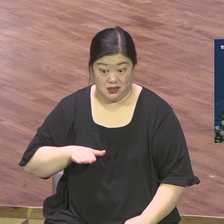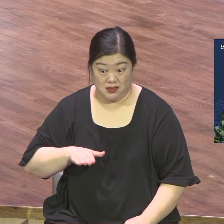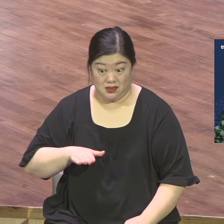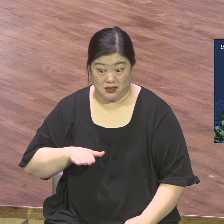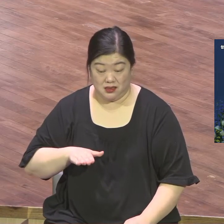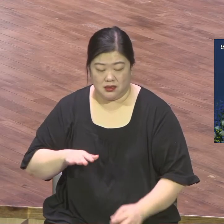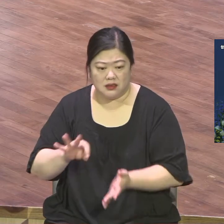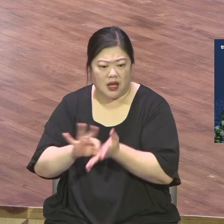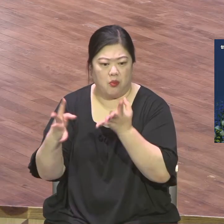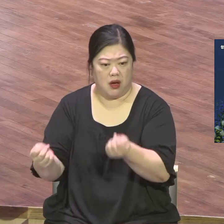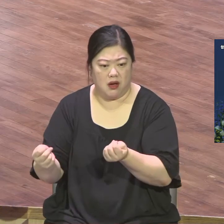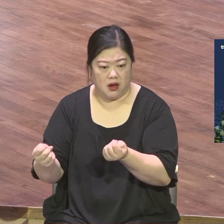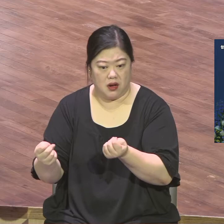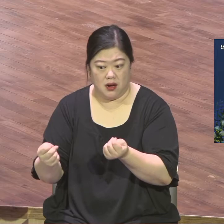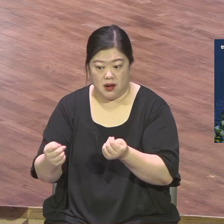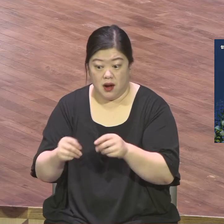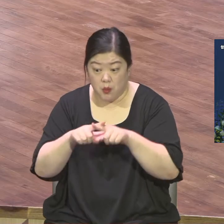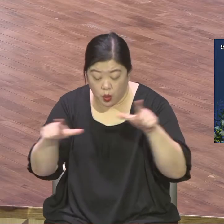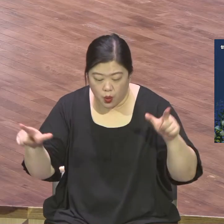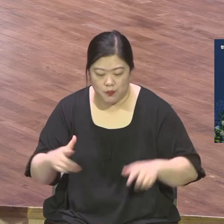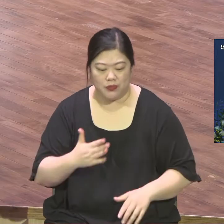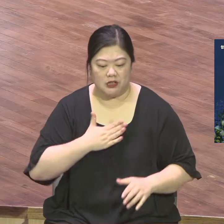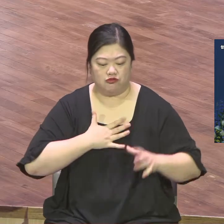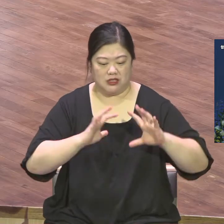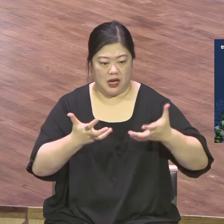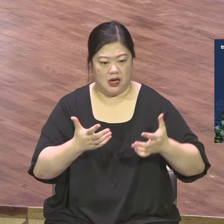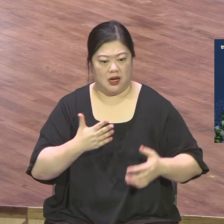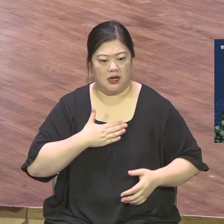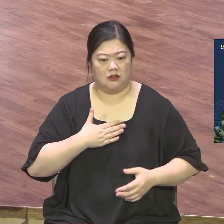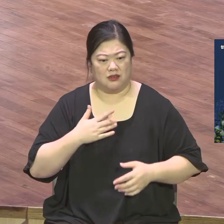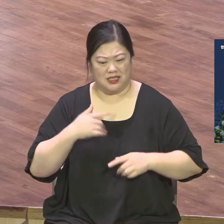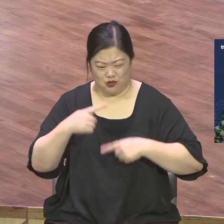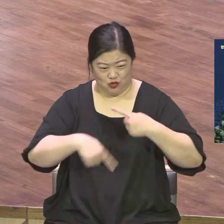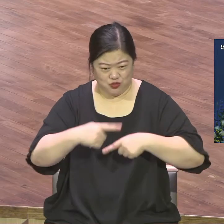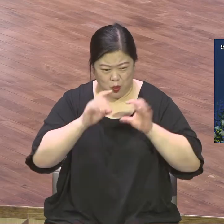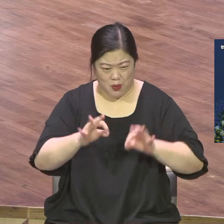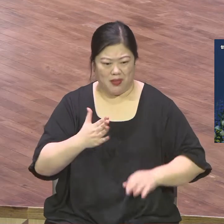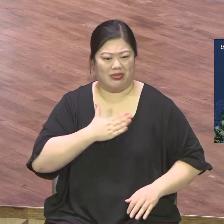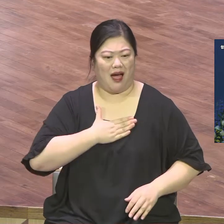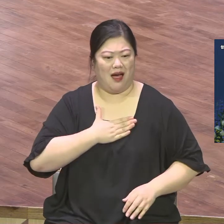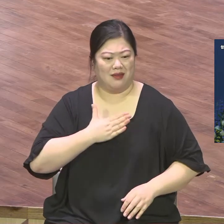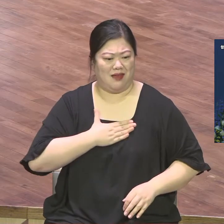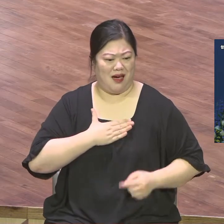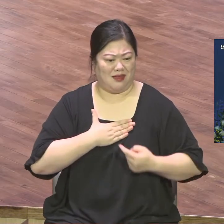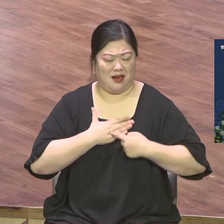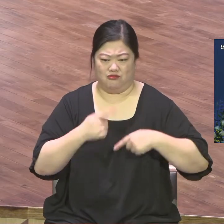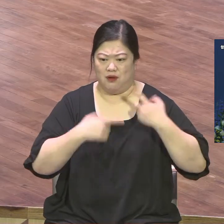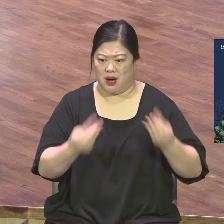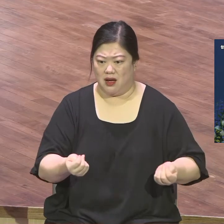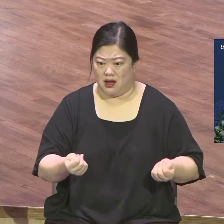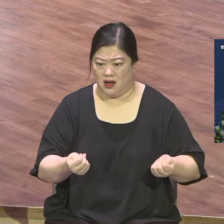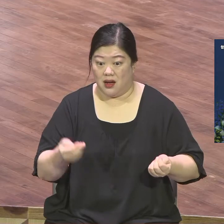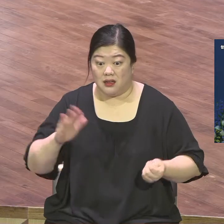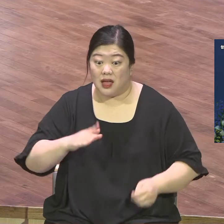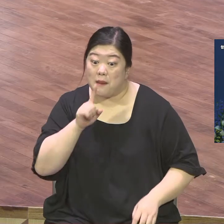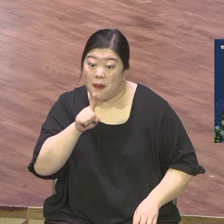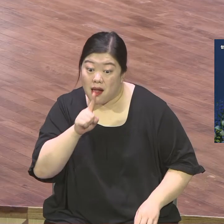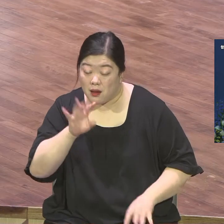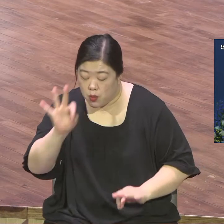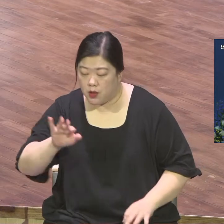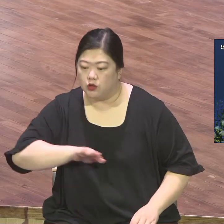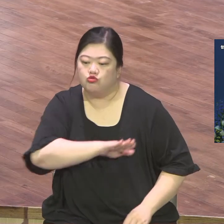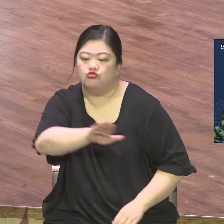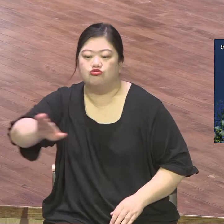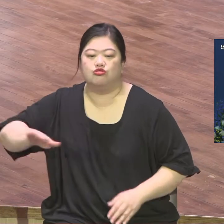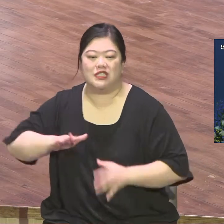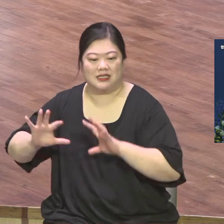내 나라라고 말 안 했잖아요. 우리나라. 우리나라. 특히 우리라는 표현은요, 복수 개념이잖아요.